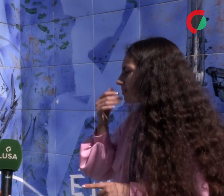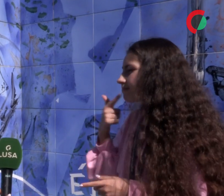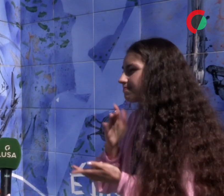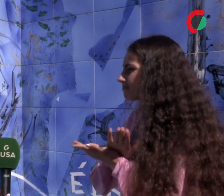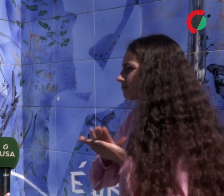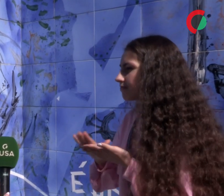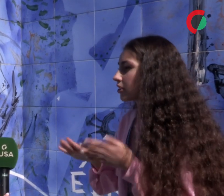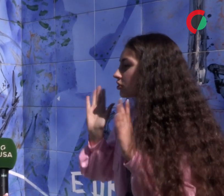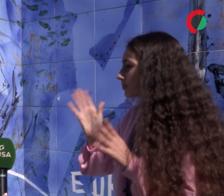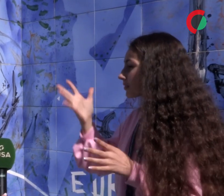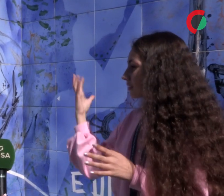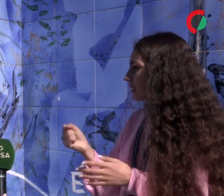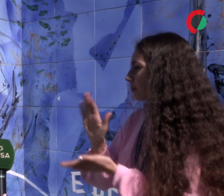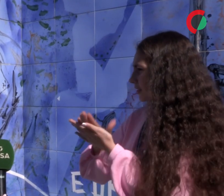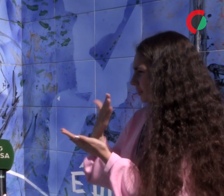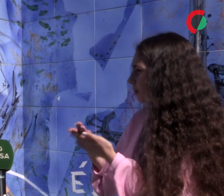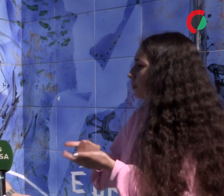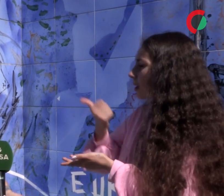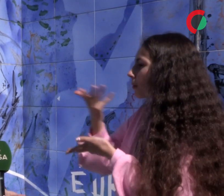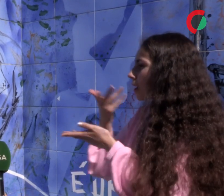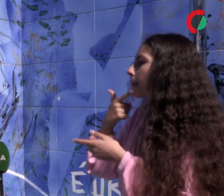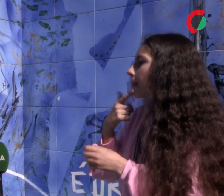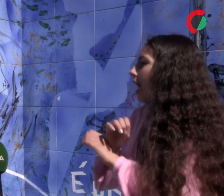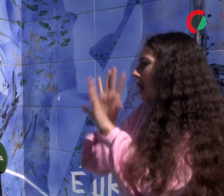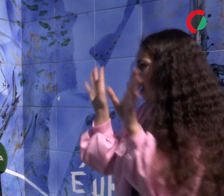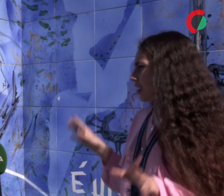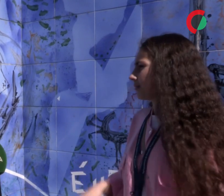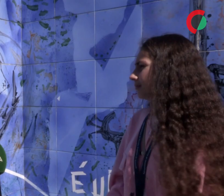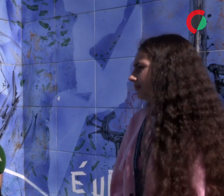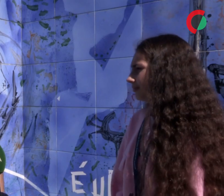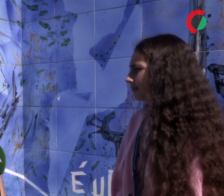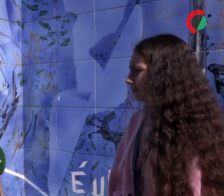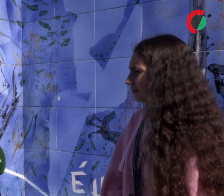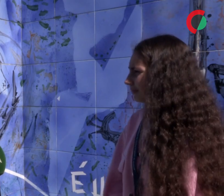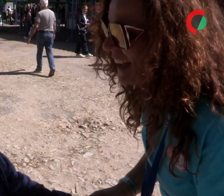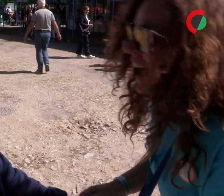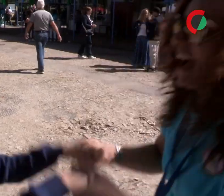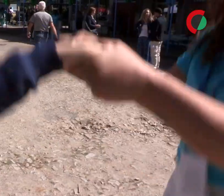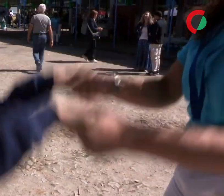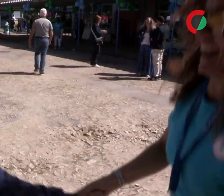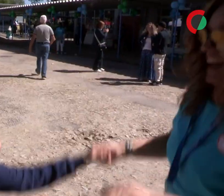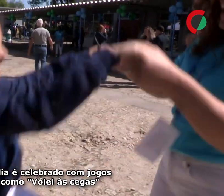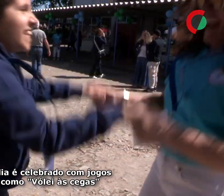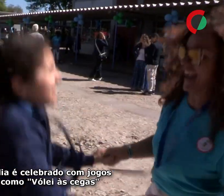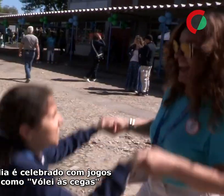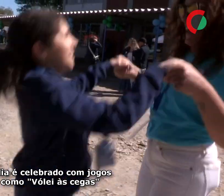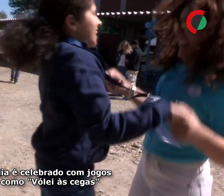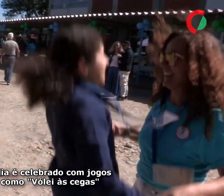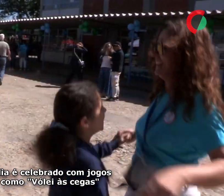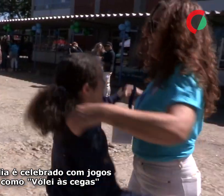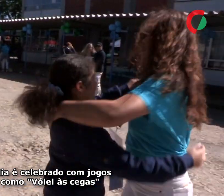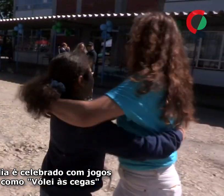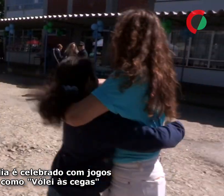Por exemplo, as pessoas falam, se não tiverem intérprete, não percebem nada. Portanto, preciso de intérprete para que tudo fique claro e a mensagem passe. O dia é